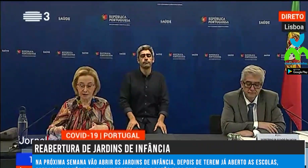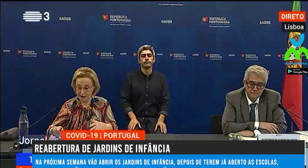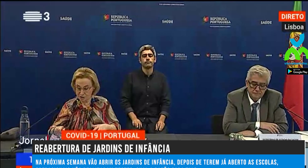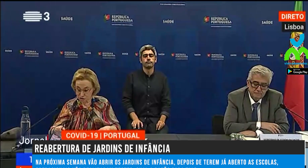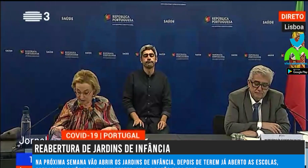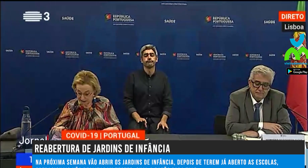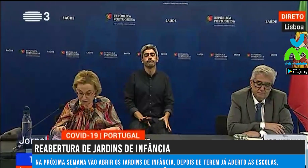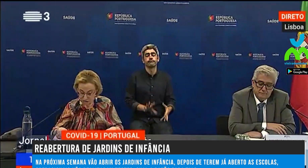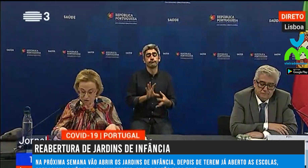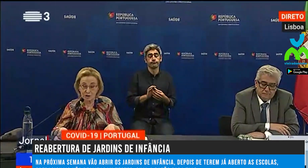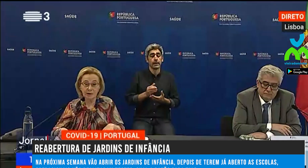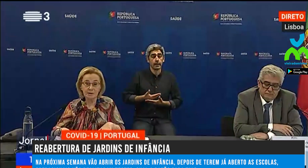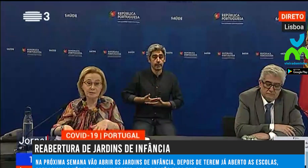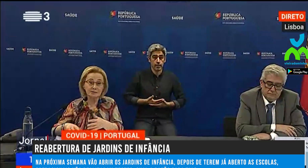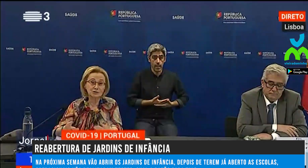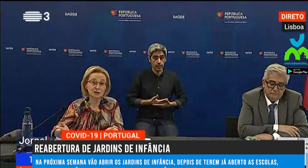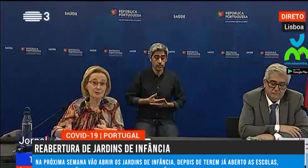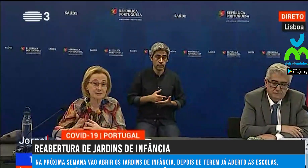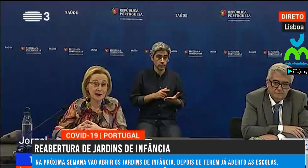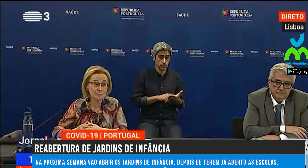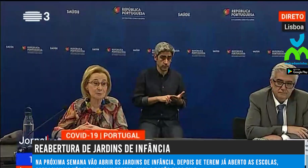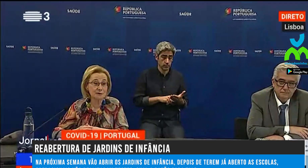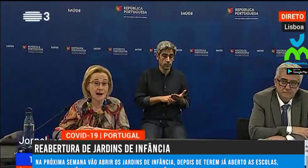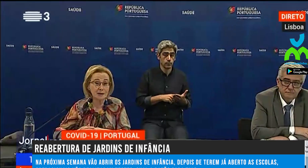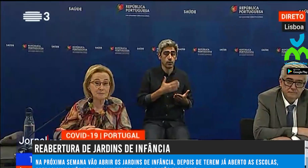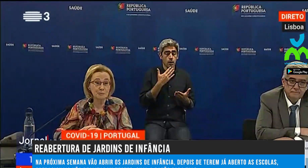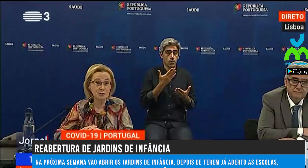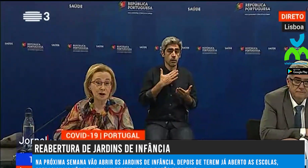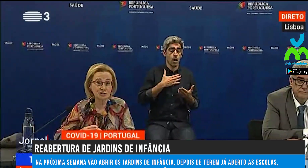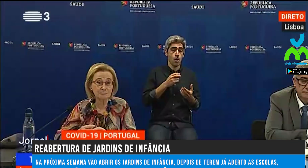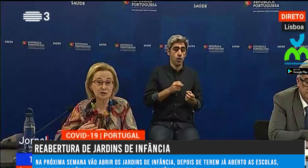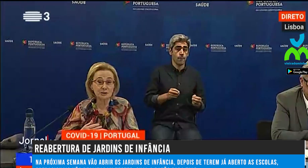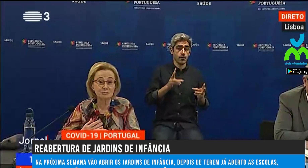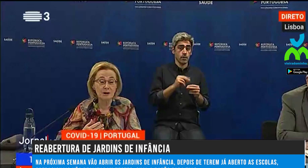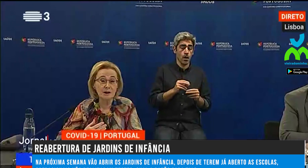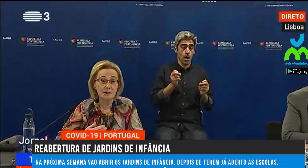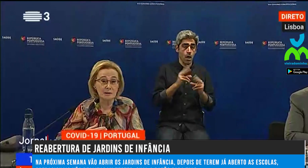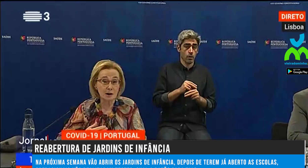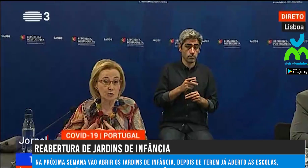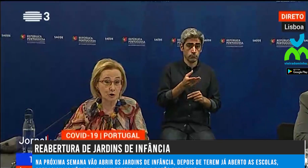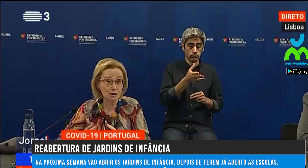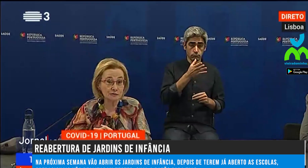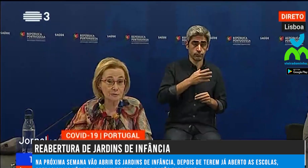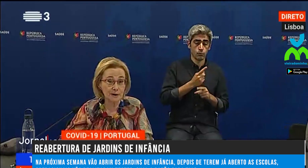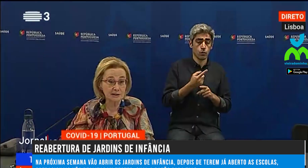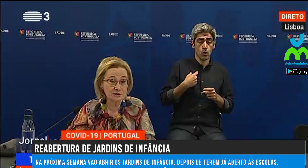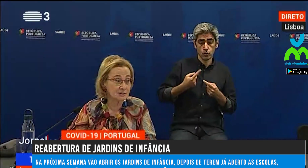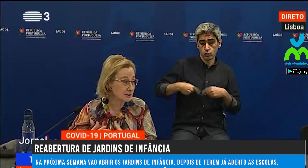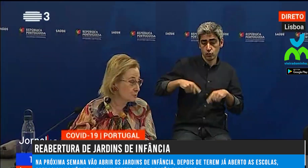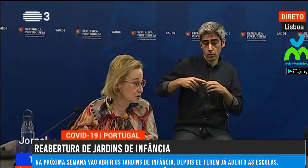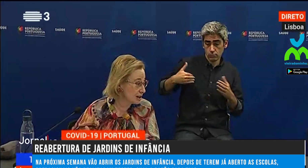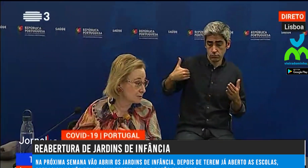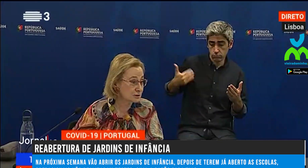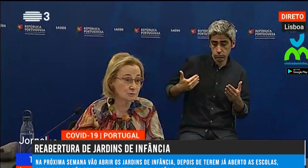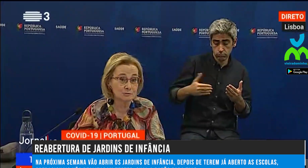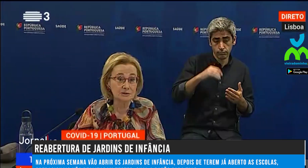Relativamente às creches, estamos a dar uma novidade porque nós temos tido reuniões frequentes aqui